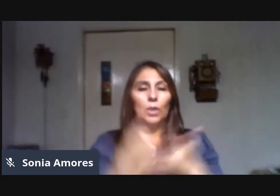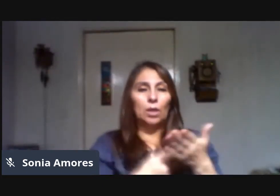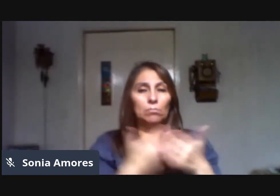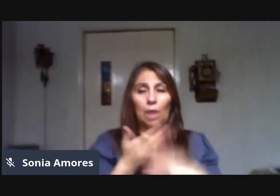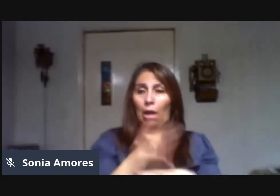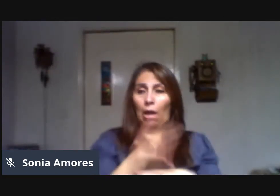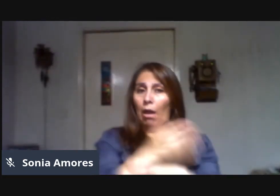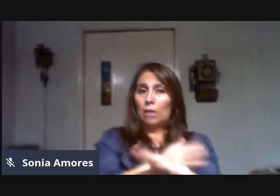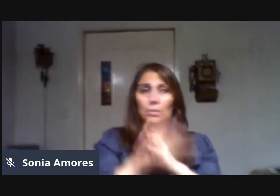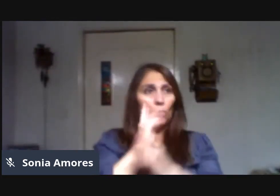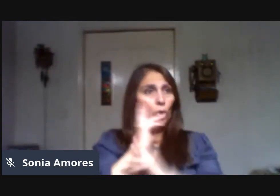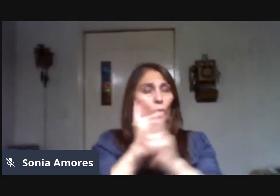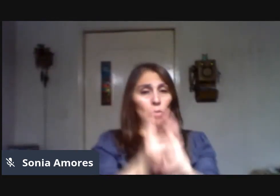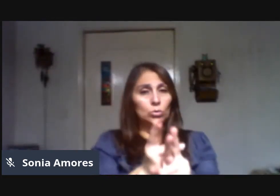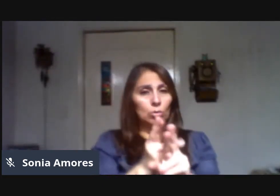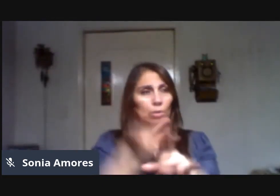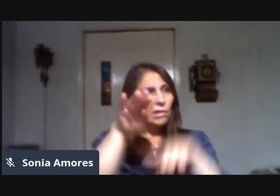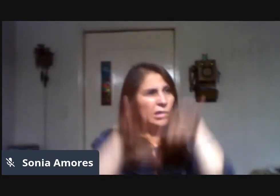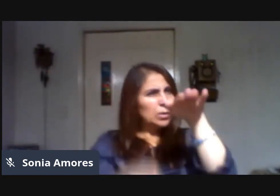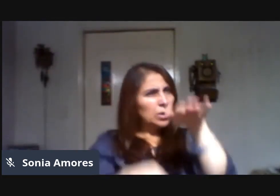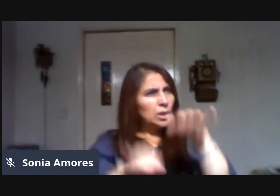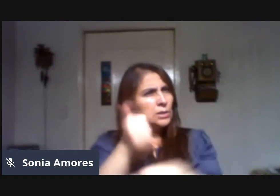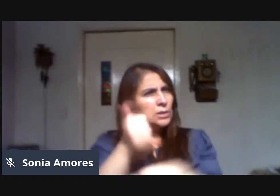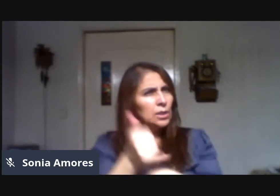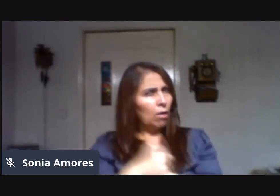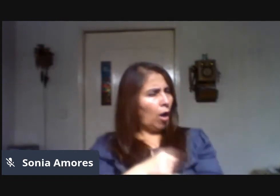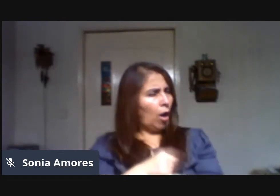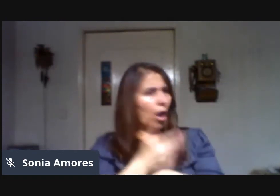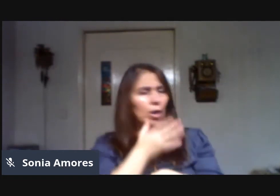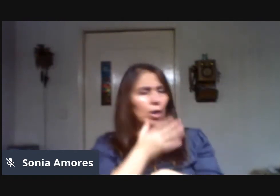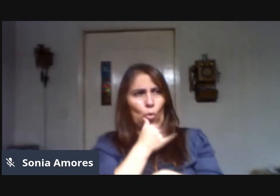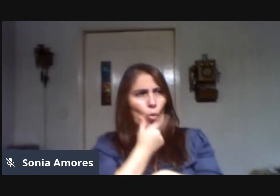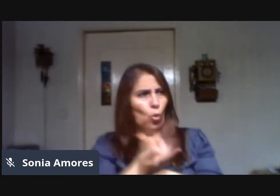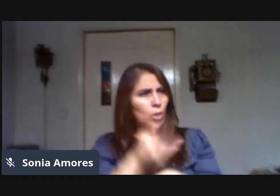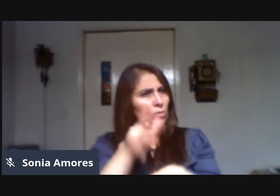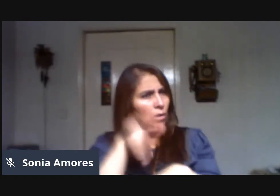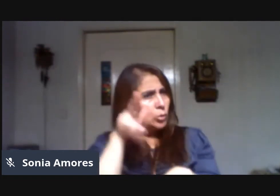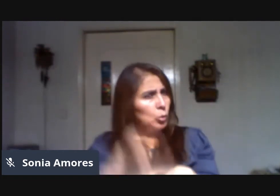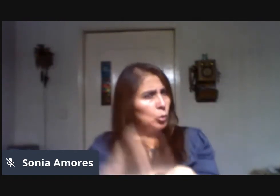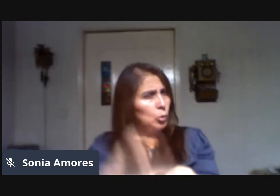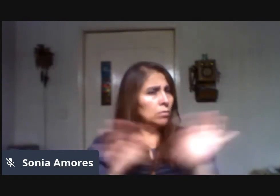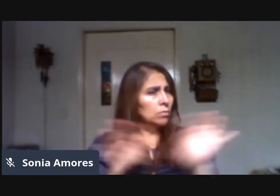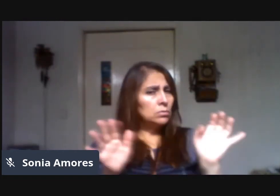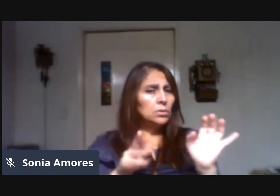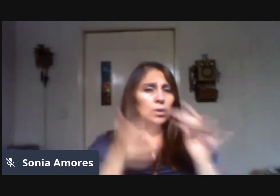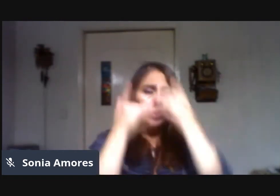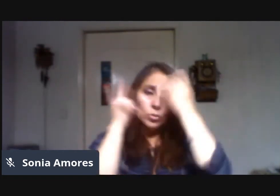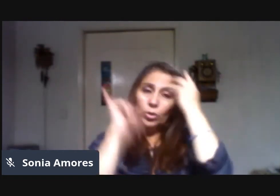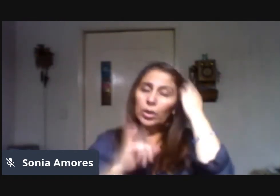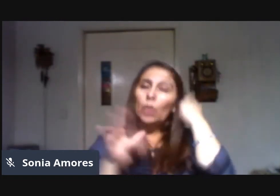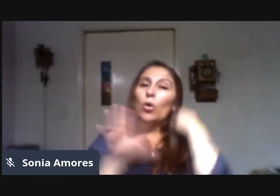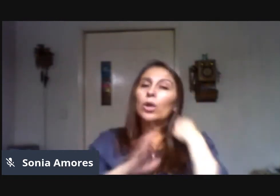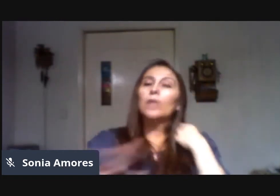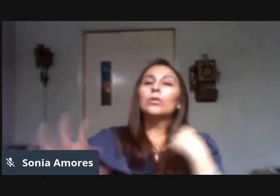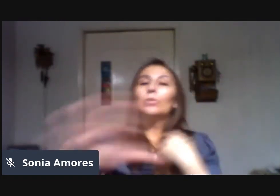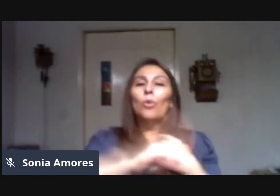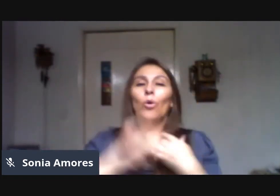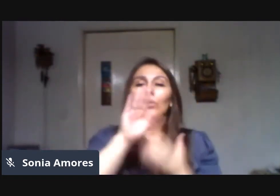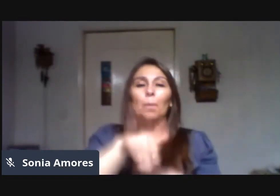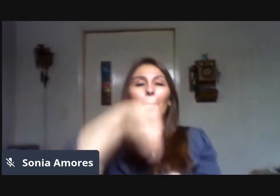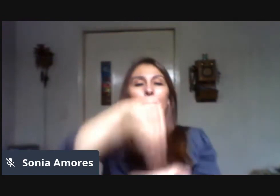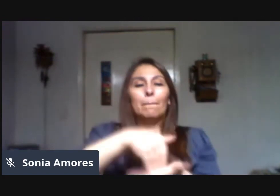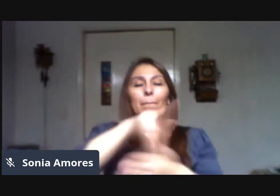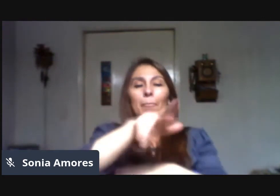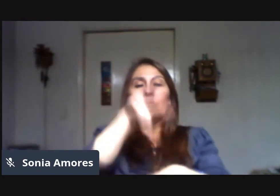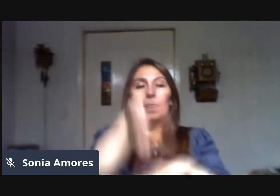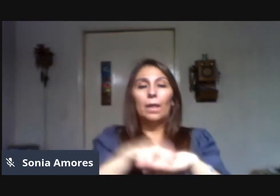desigualdad, que la habíamos naturalizado. Yo estoy casi seguro que ninguna de las personas que estamos aquí conectadas estamos parados desde la naturalización de la